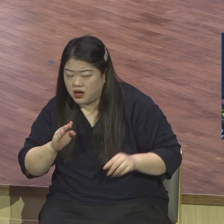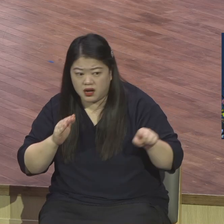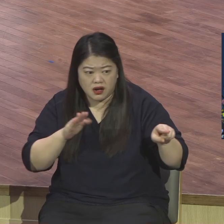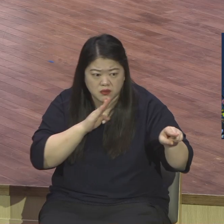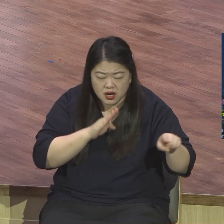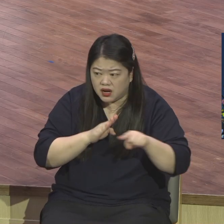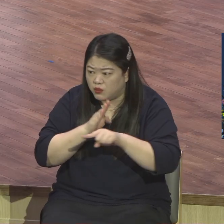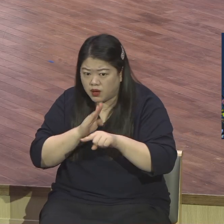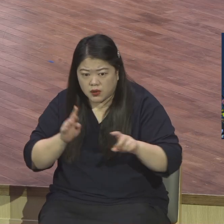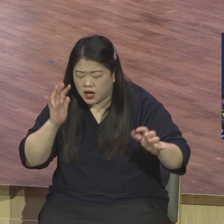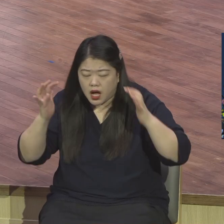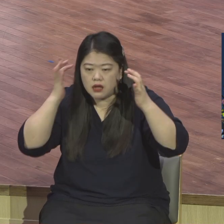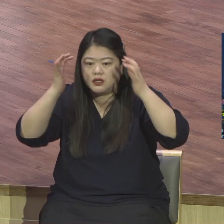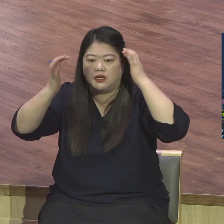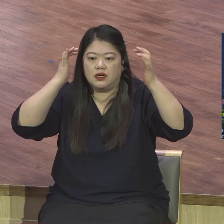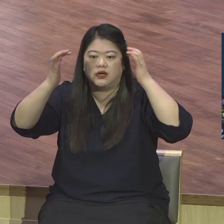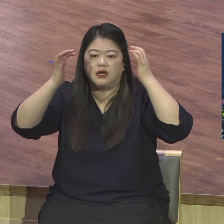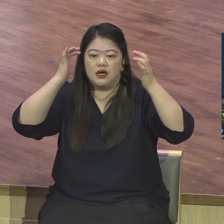왜